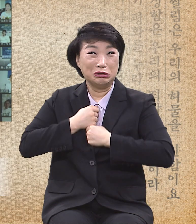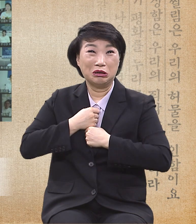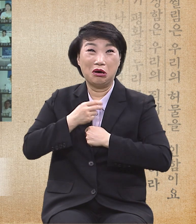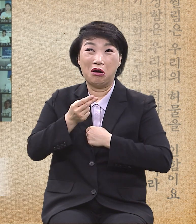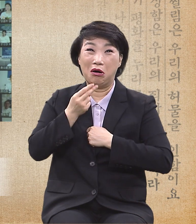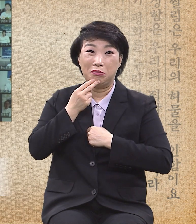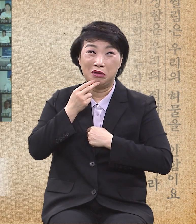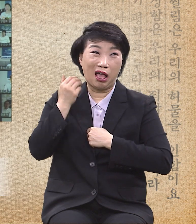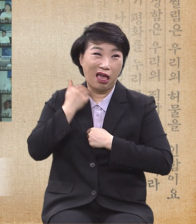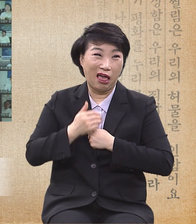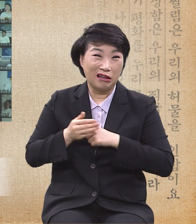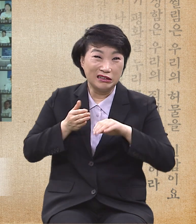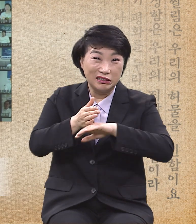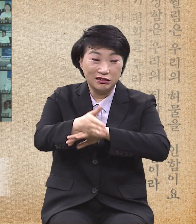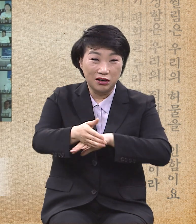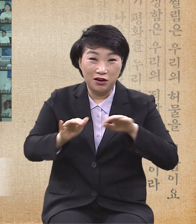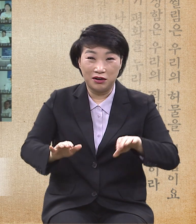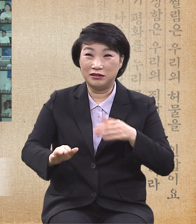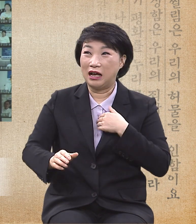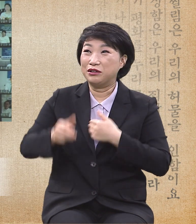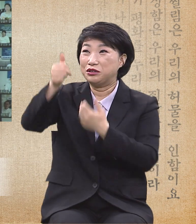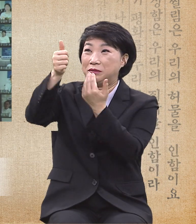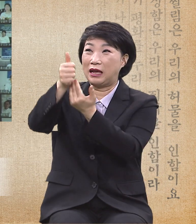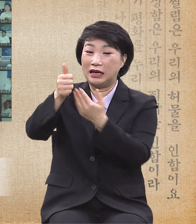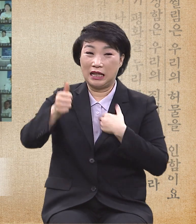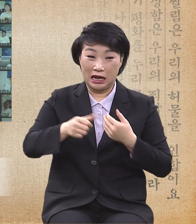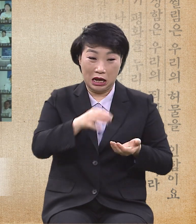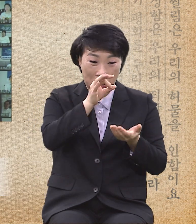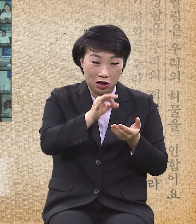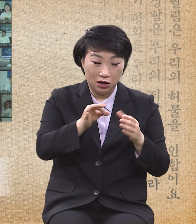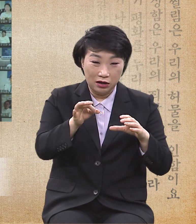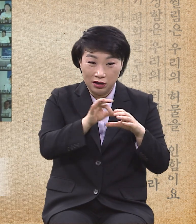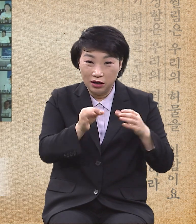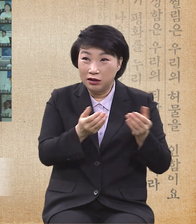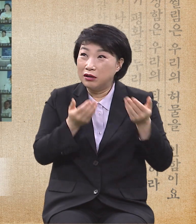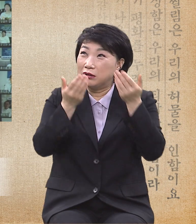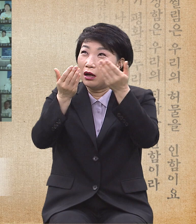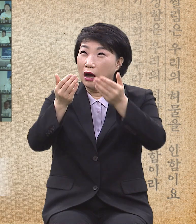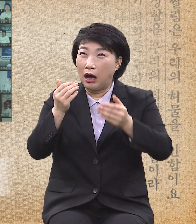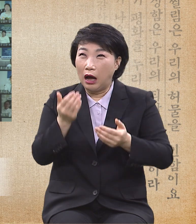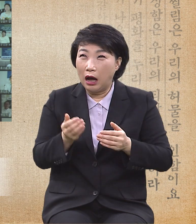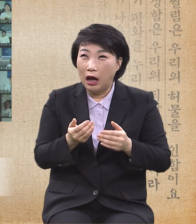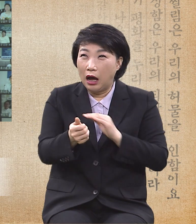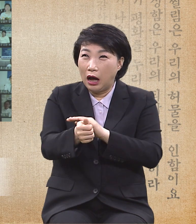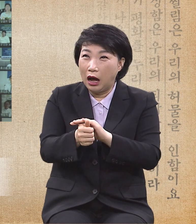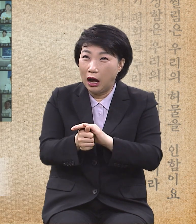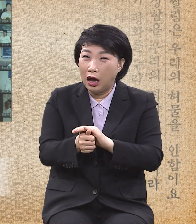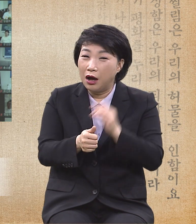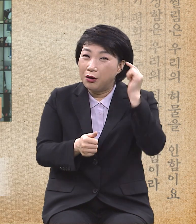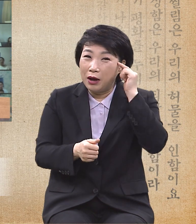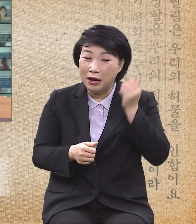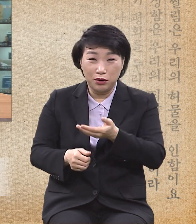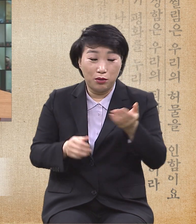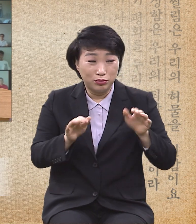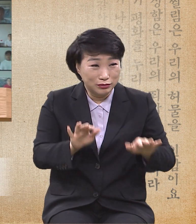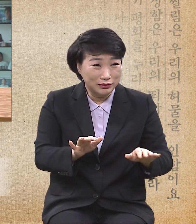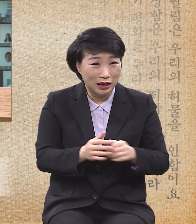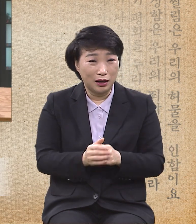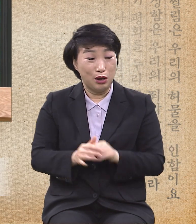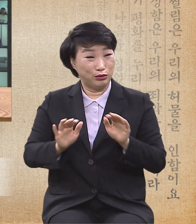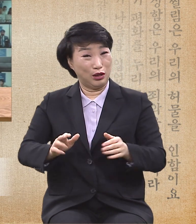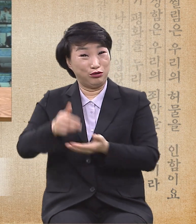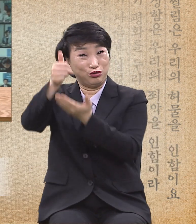지키는데, 나는 주님 앞에 물질 하나도 마음껏 못 드리는데, 아니,